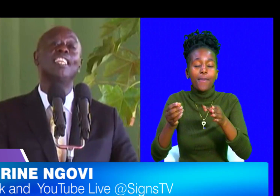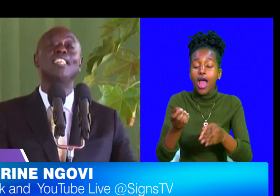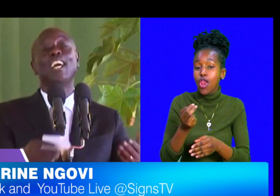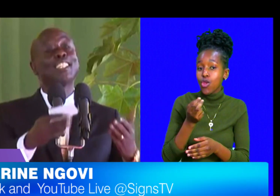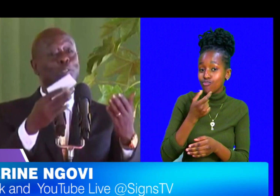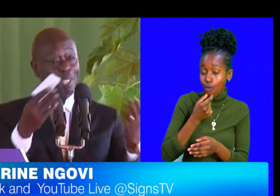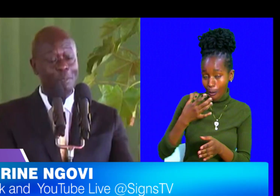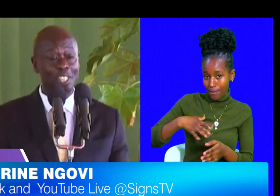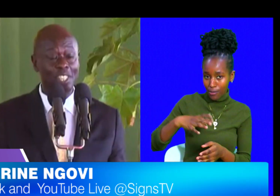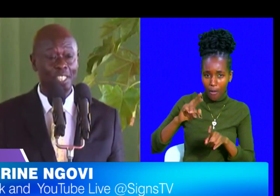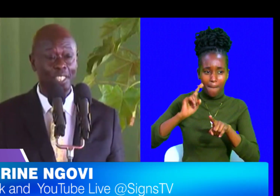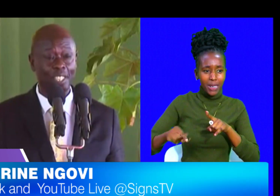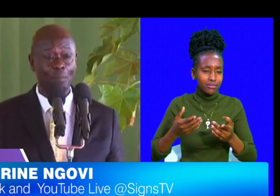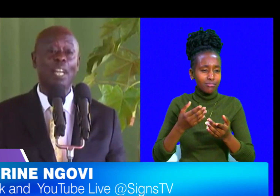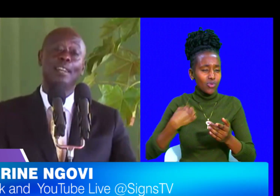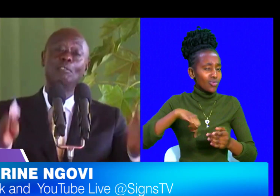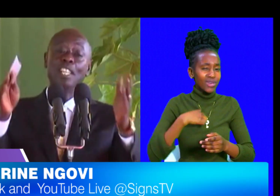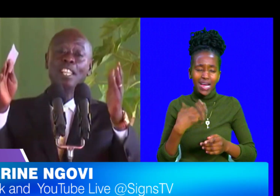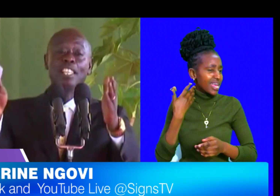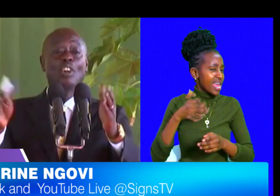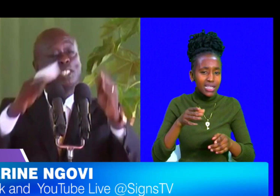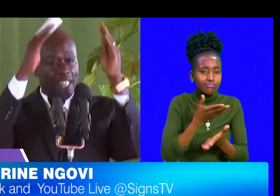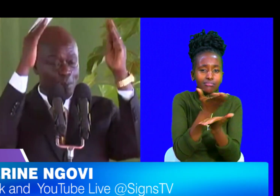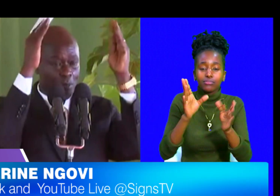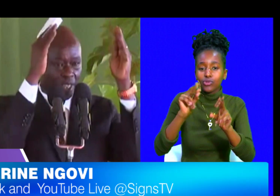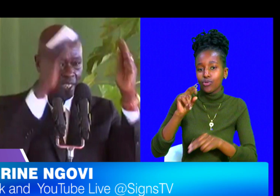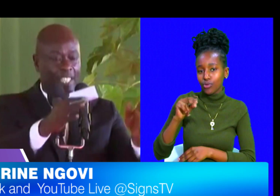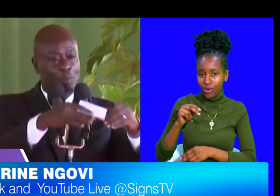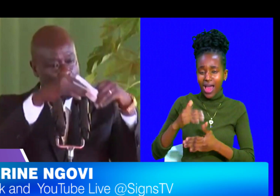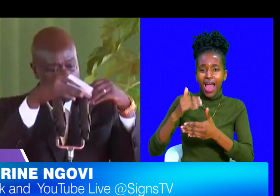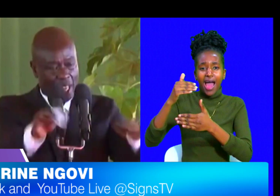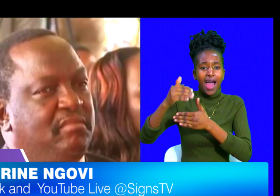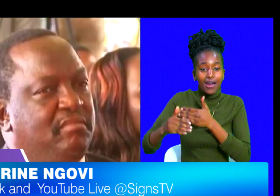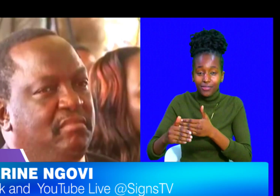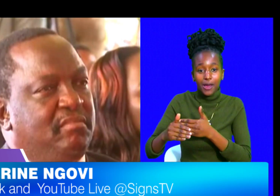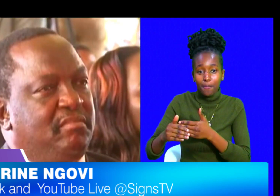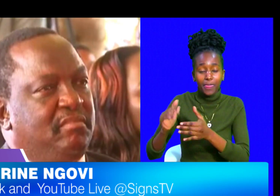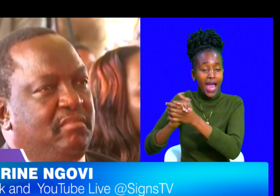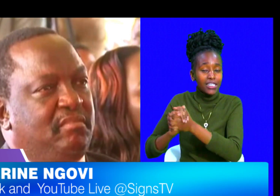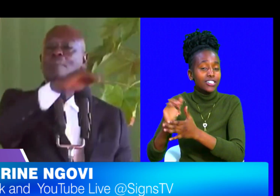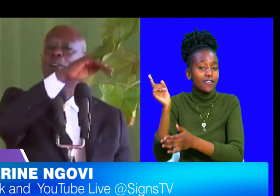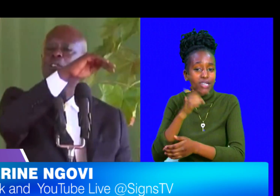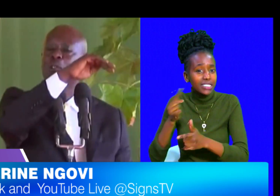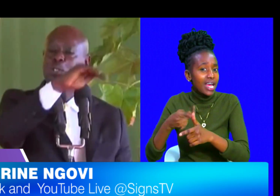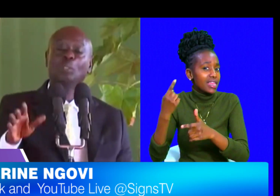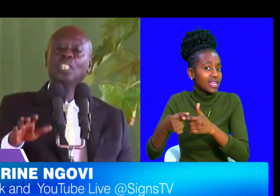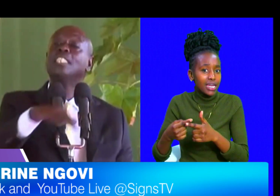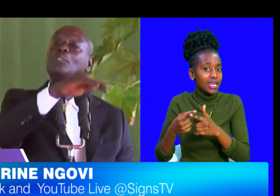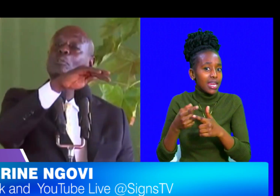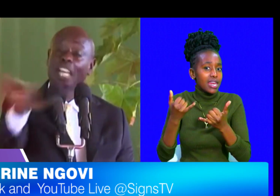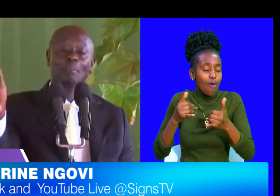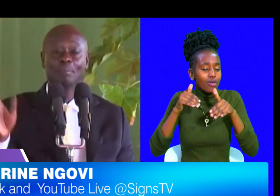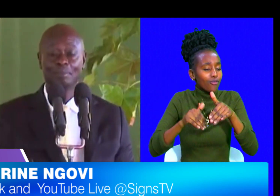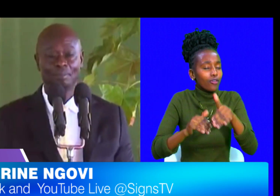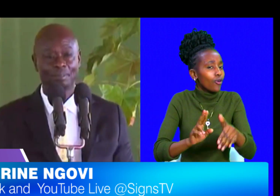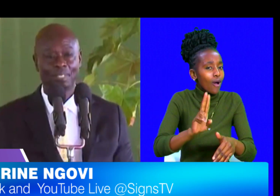Lakini nyinyi hata tuelewi nyinyi. Baada ya kufanyia nyinyi hiyo tena mkamfuata tena mkaamuka na yeye. Nothing will come out of those talks. Is a waste